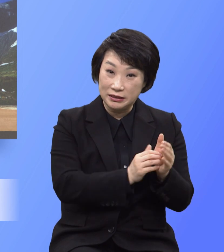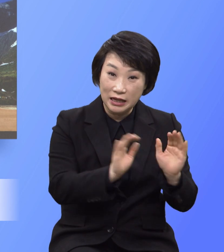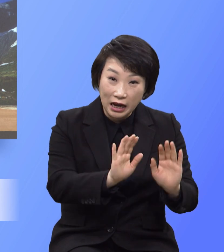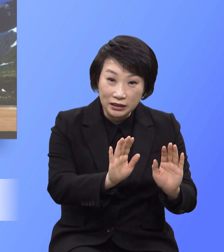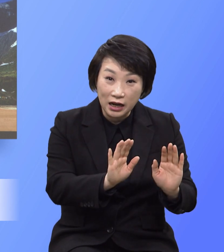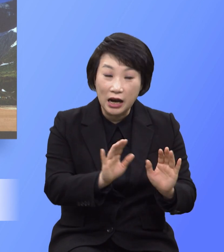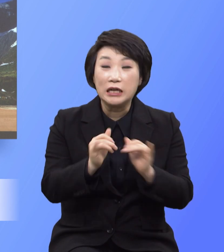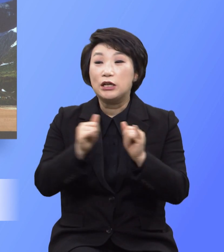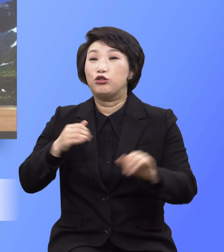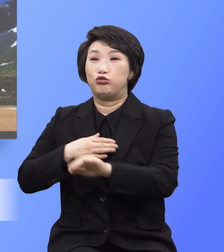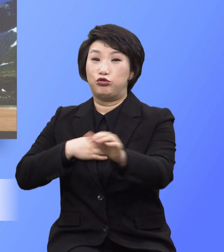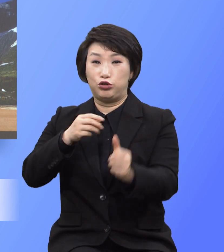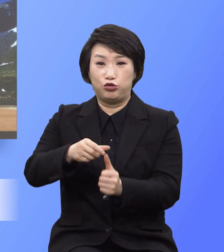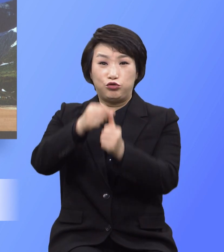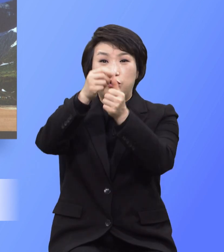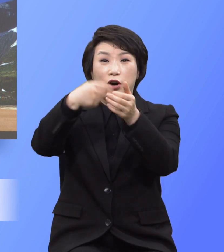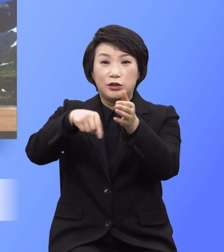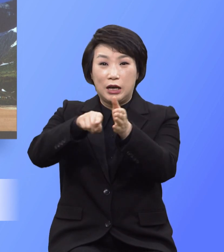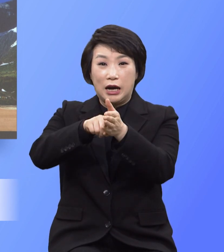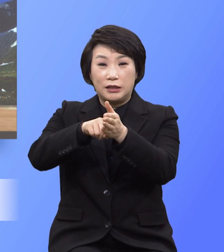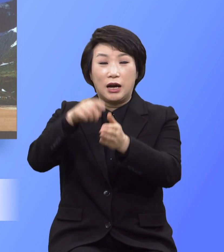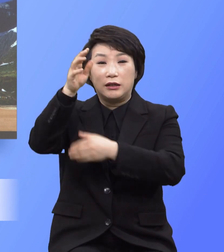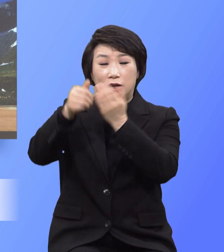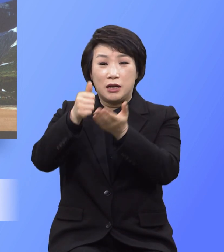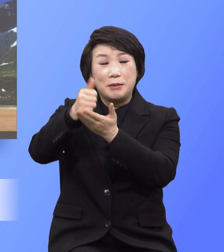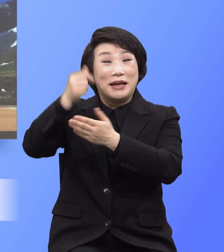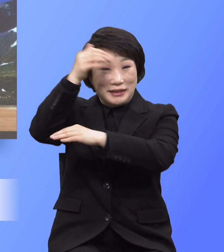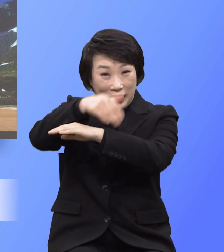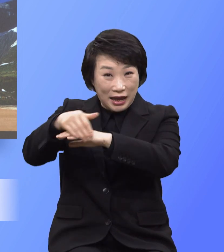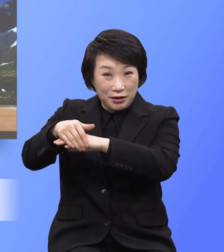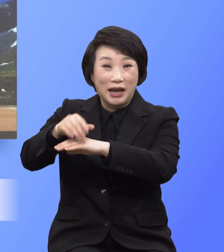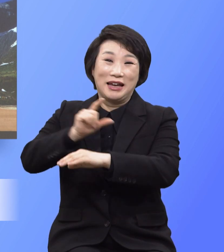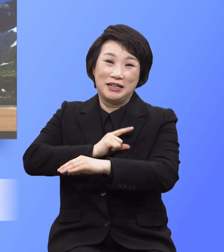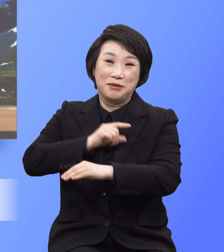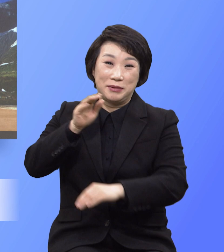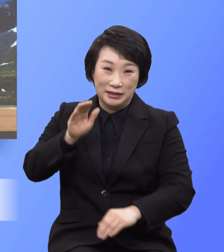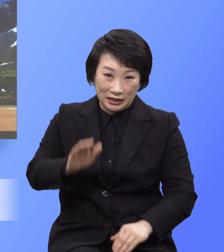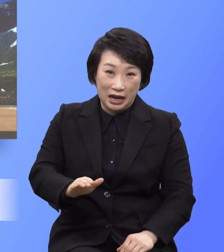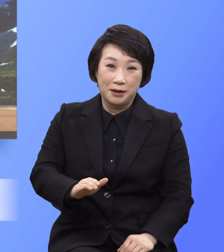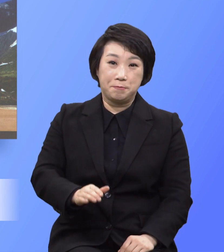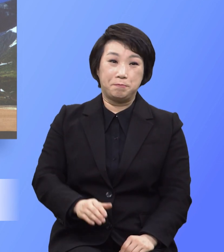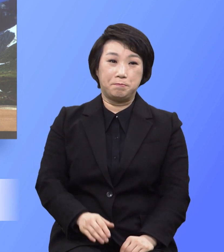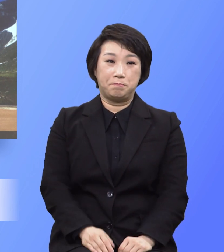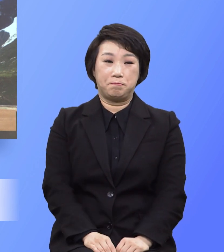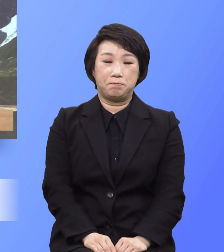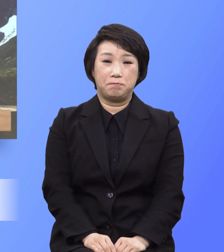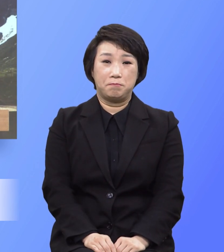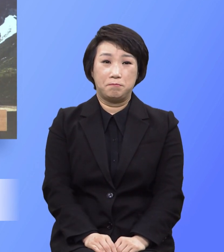아니라 인류를 구원하실 하나님의 스케줄의 이름이라 이 말입니다.